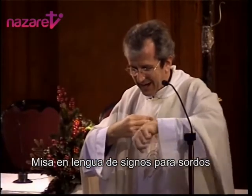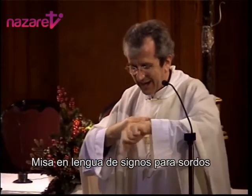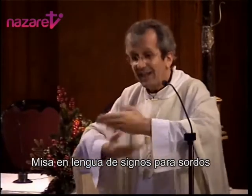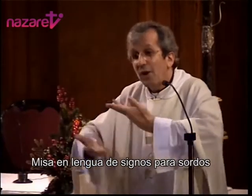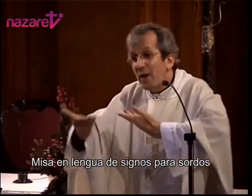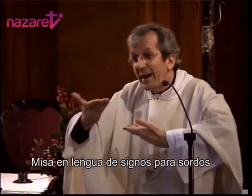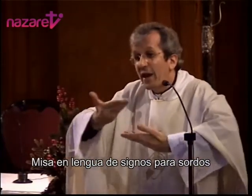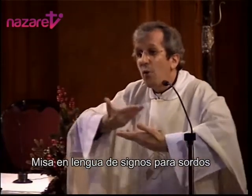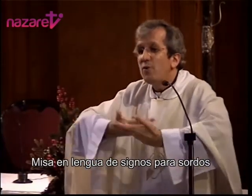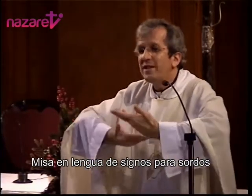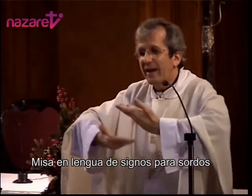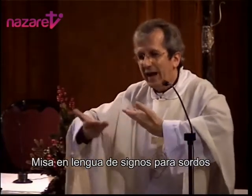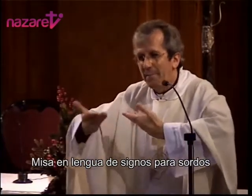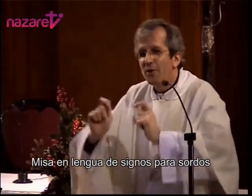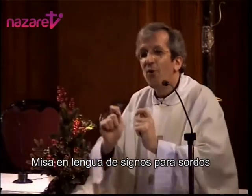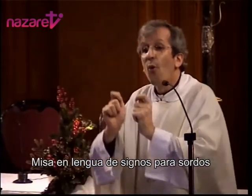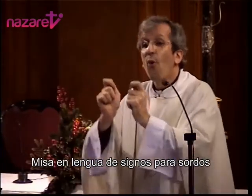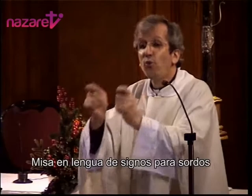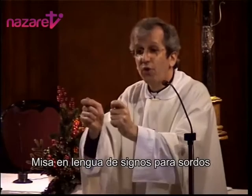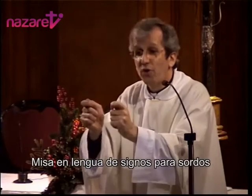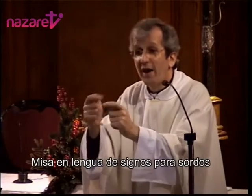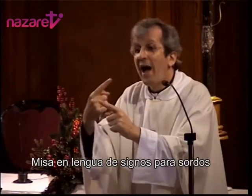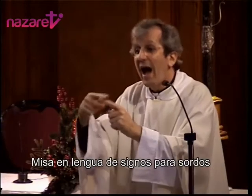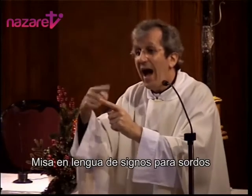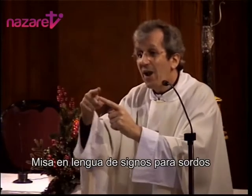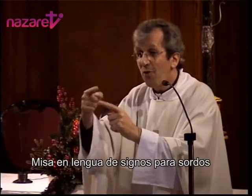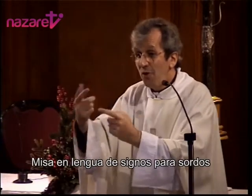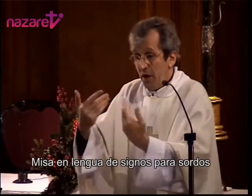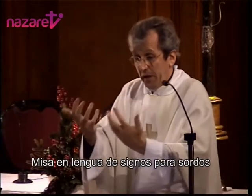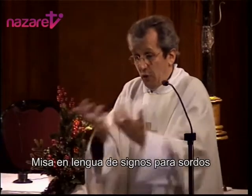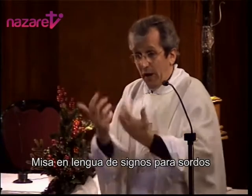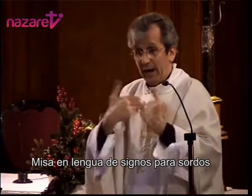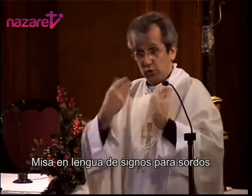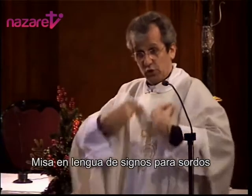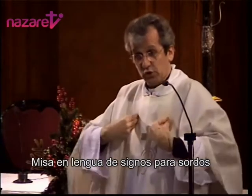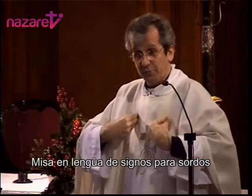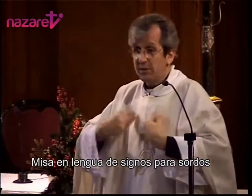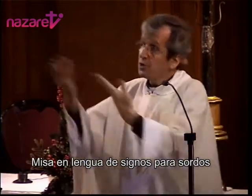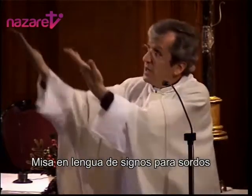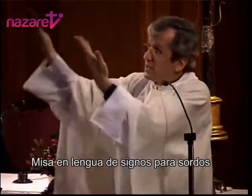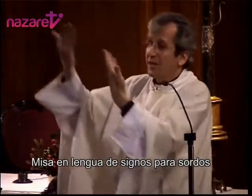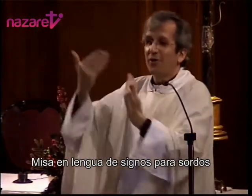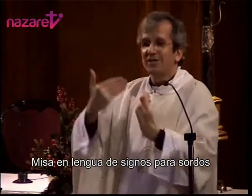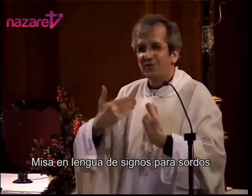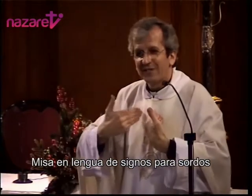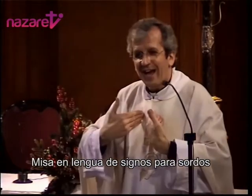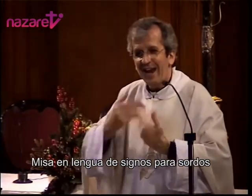de alguna manera, un intercambio, un don, algo que no ganamos nosotros mismos, sino que se nos regala